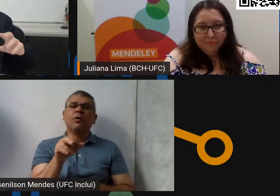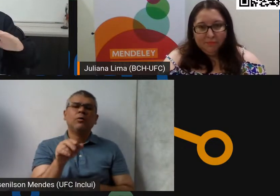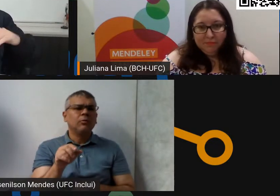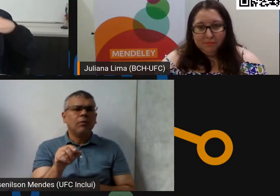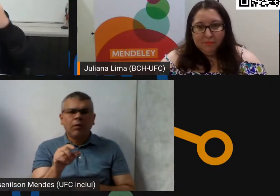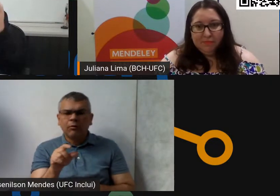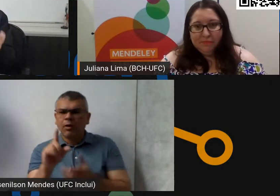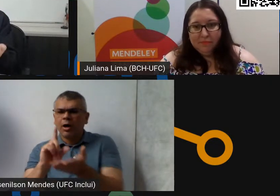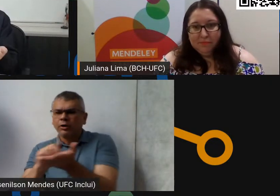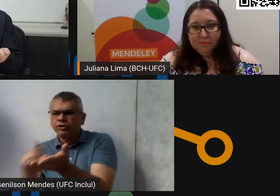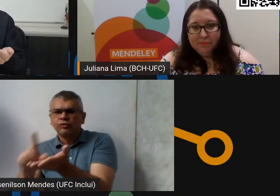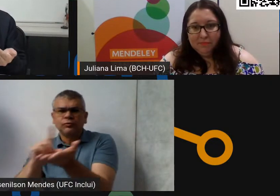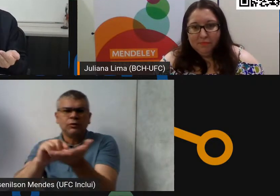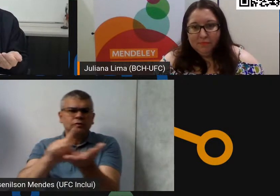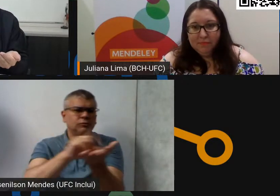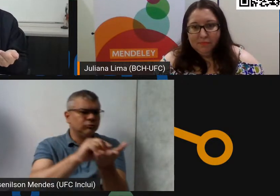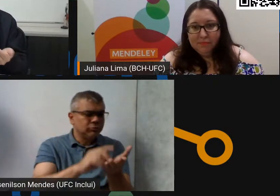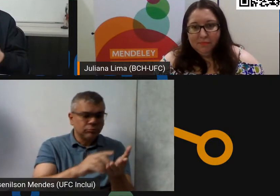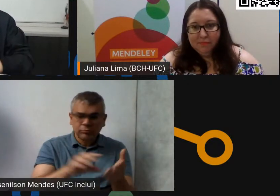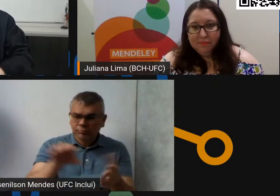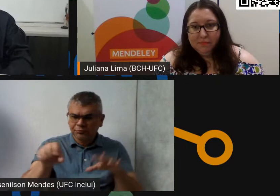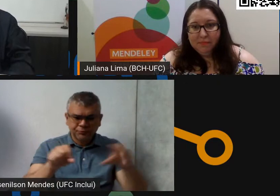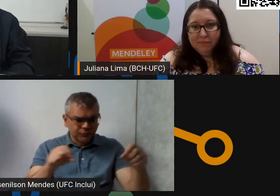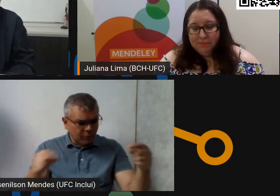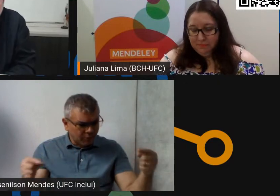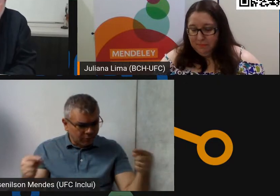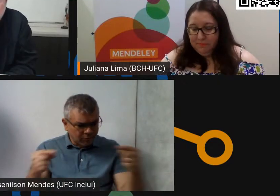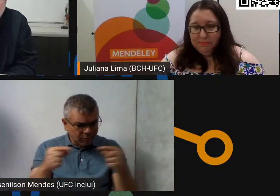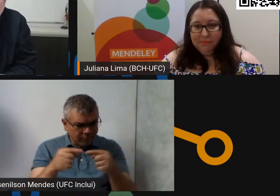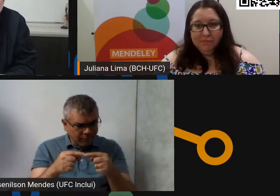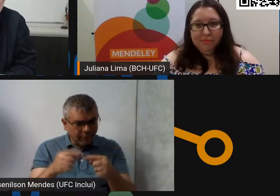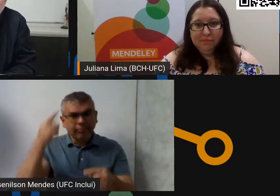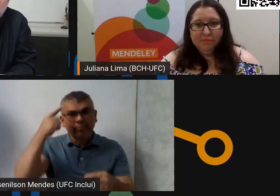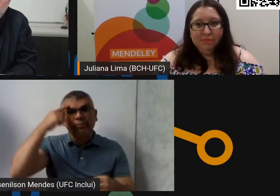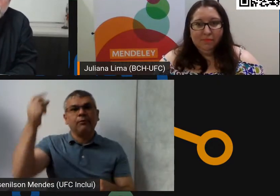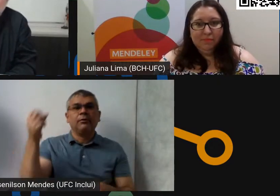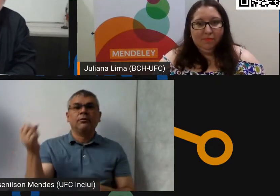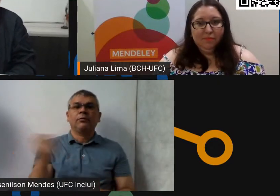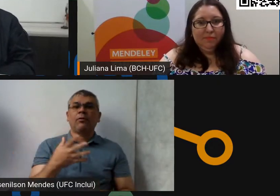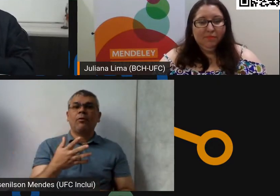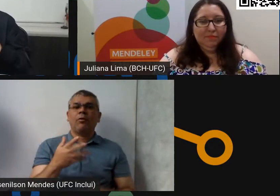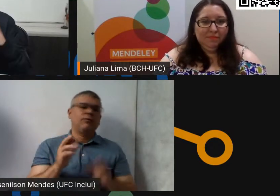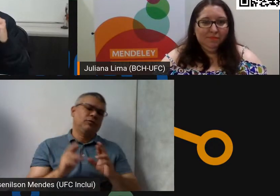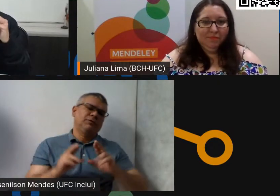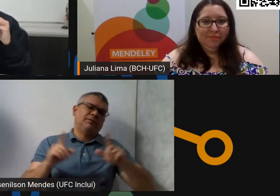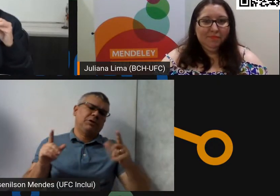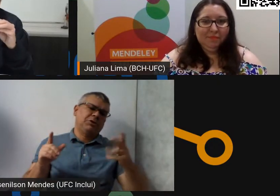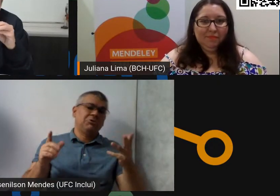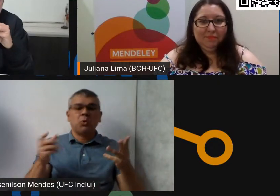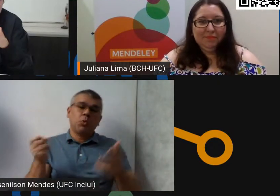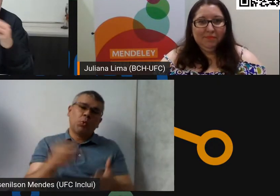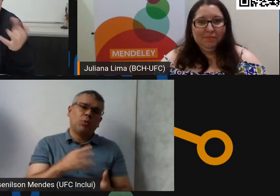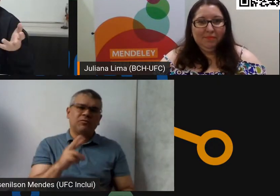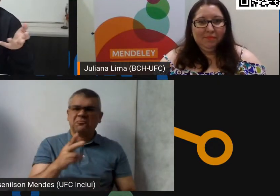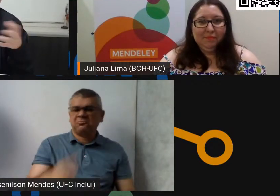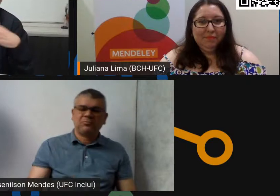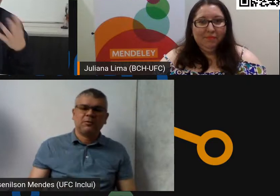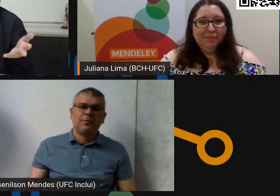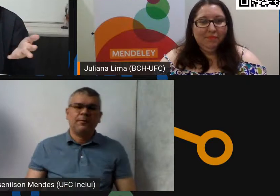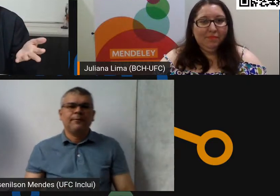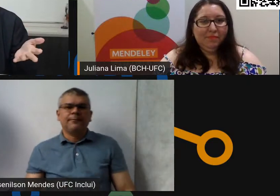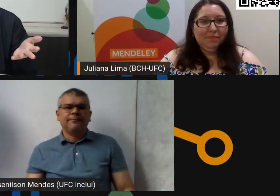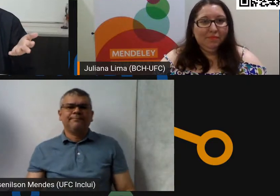cantinho, e sai com ideias totalmente diferentes, né? Ou pelo menos novas. Tá? Então, veja, a revisão integrativa,